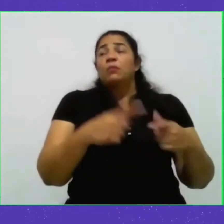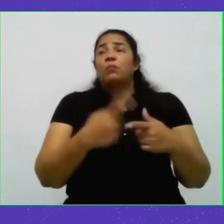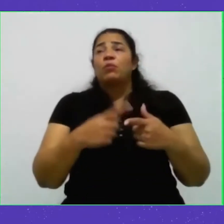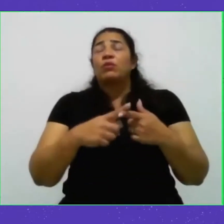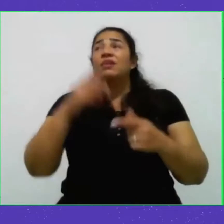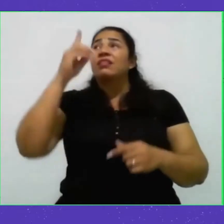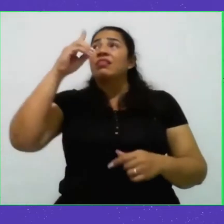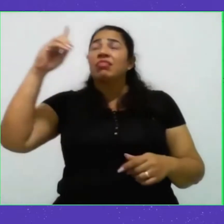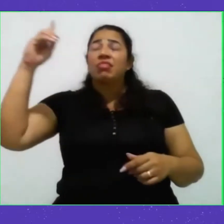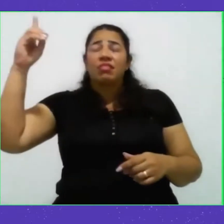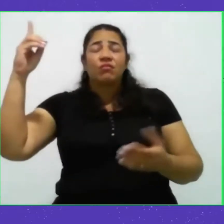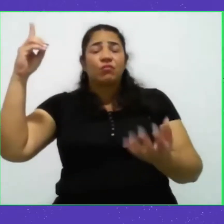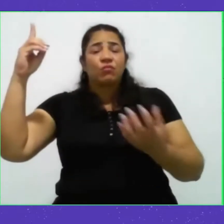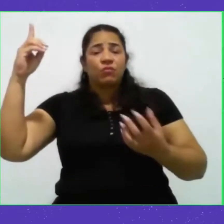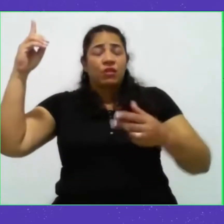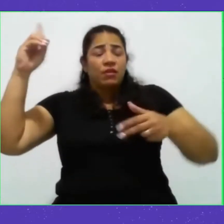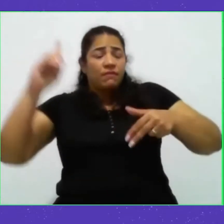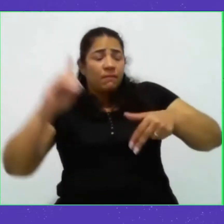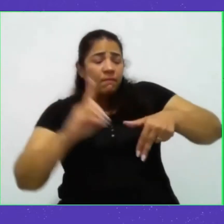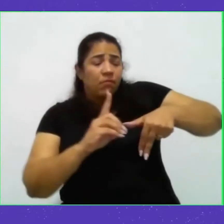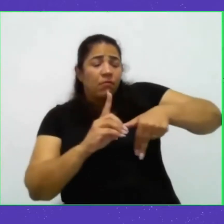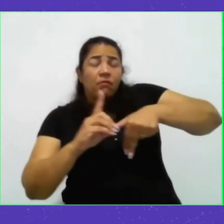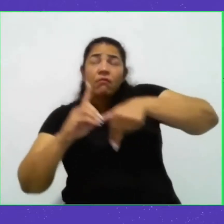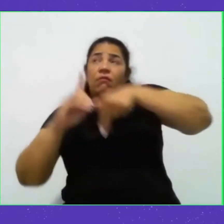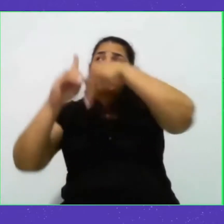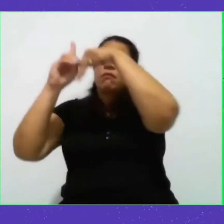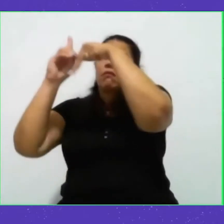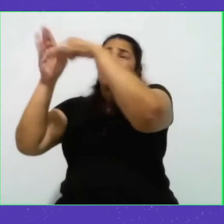de felicidade.